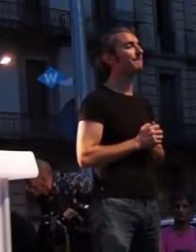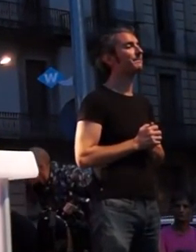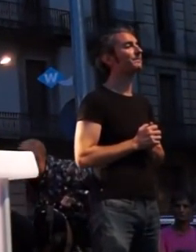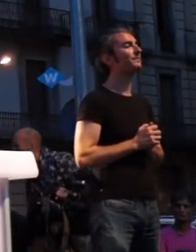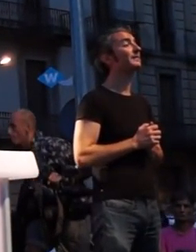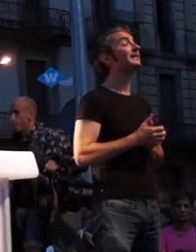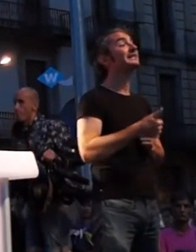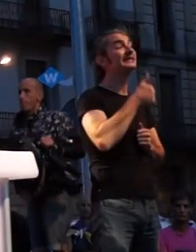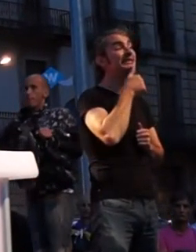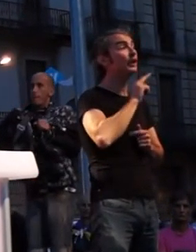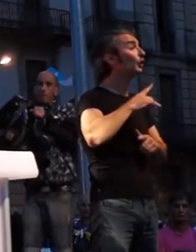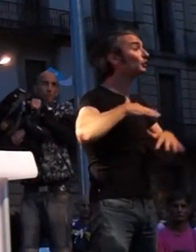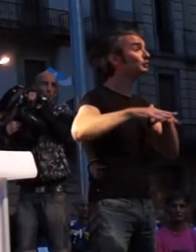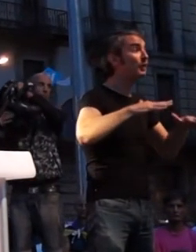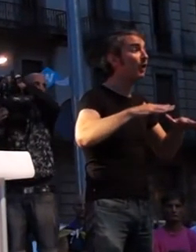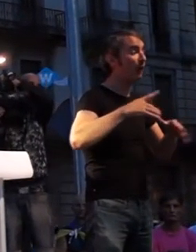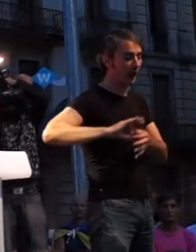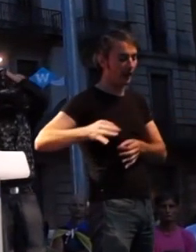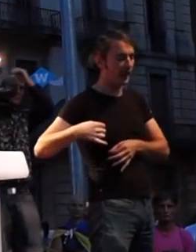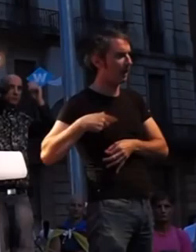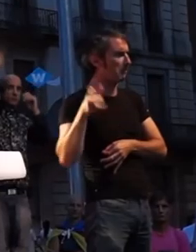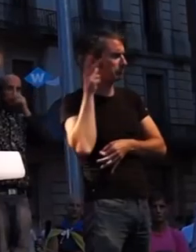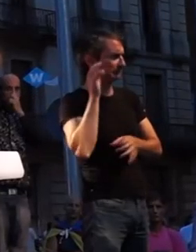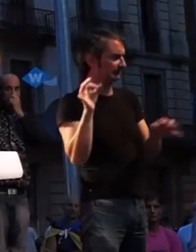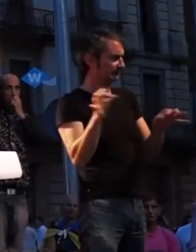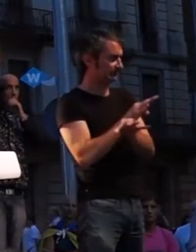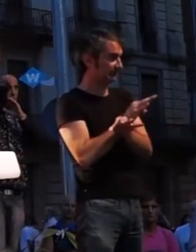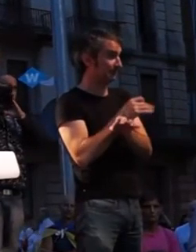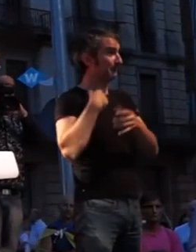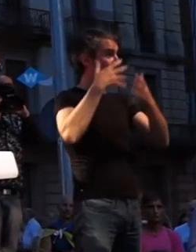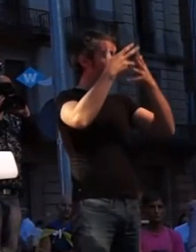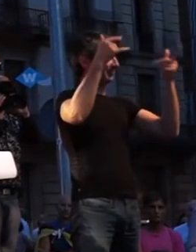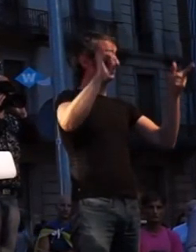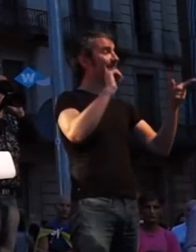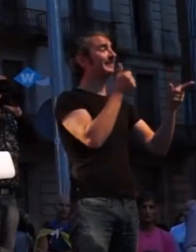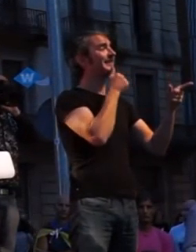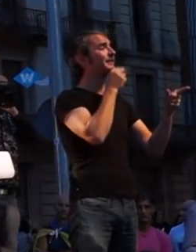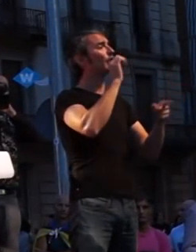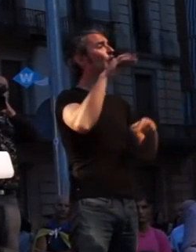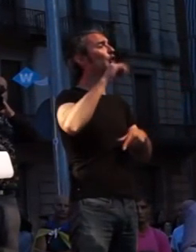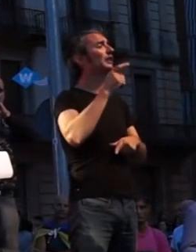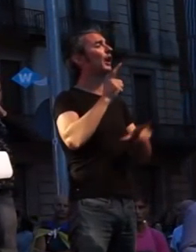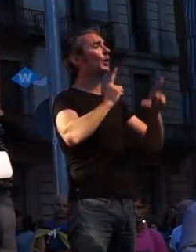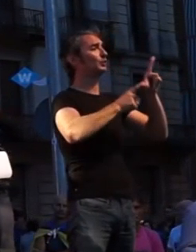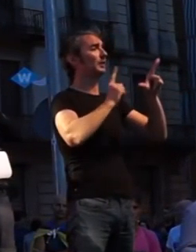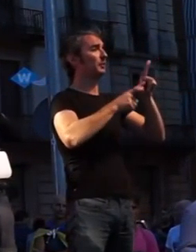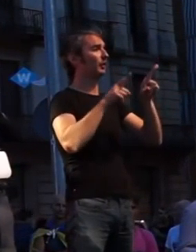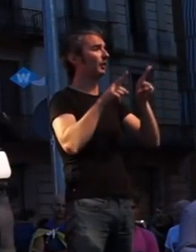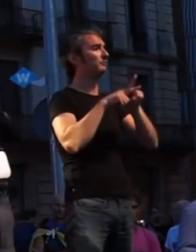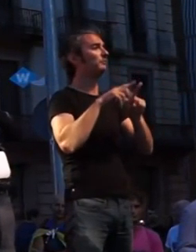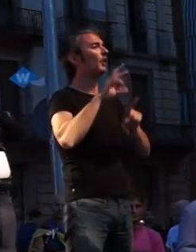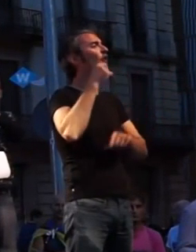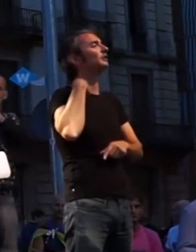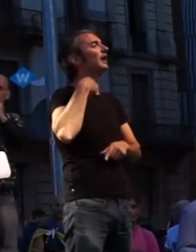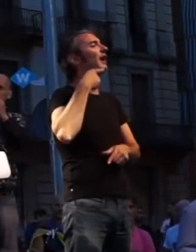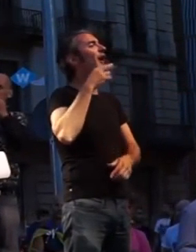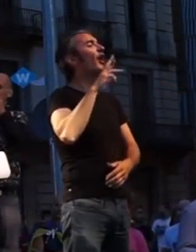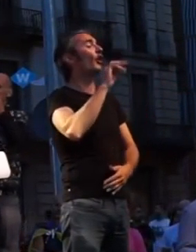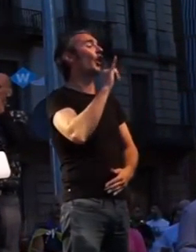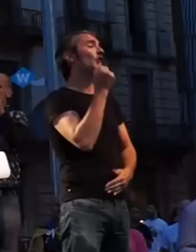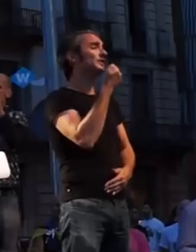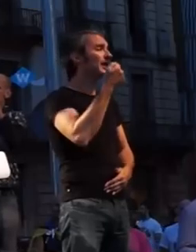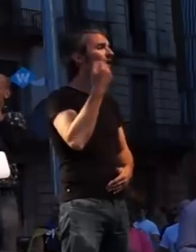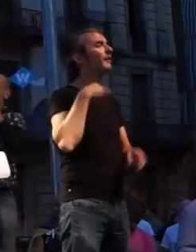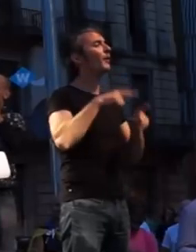Qui no es mou, no sent les cadenes. Frase cèlebre pronunciada per Rosa Luxemburg, la Rosa Roja, fa més d'un segle, però